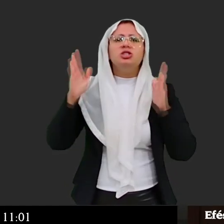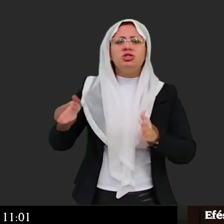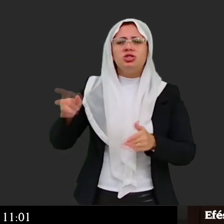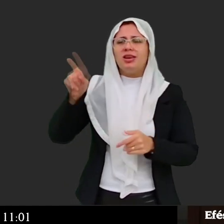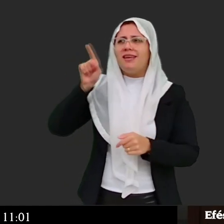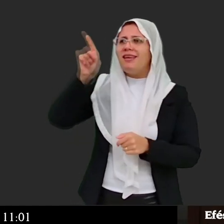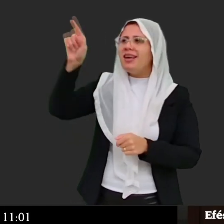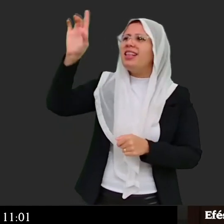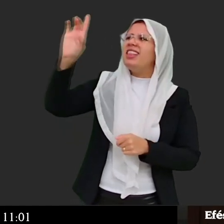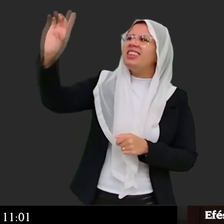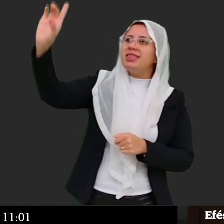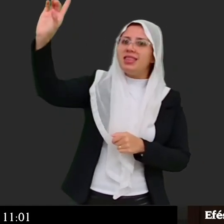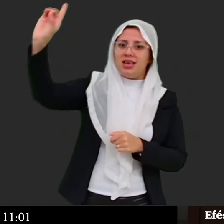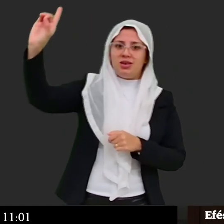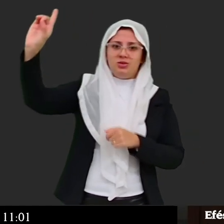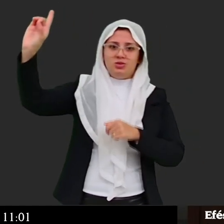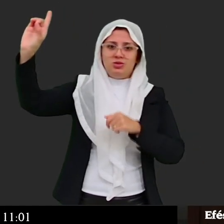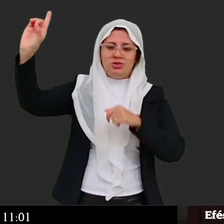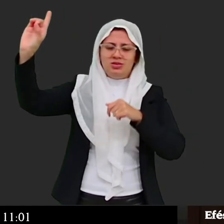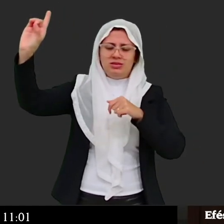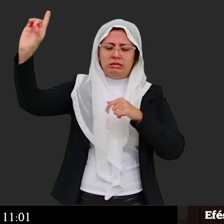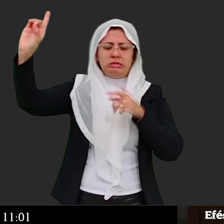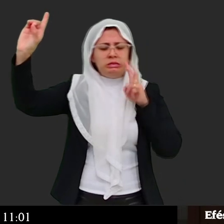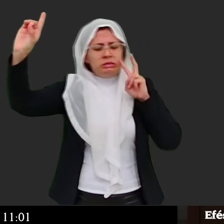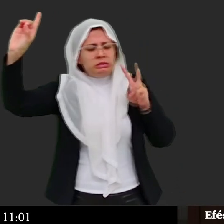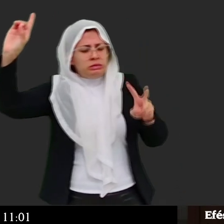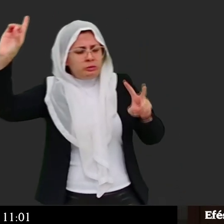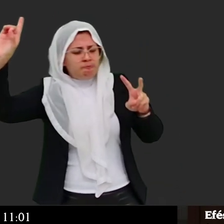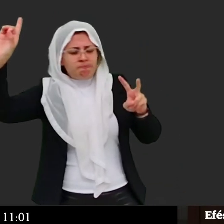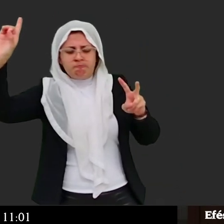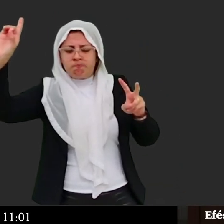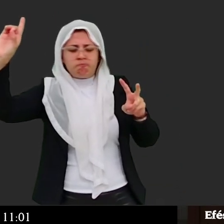selados para o dia da redenção.